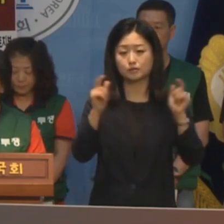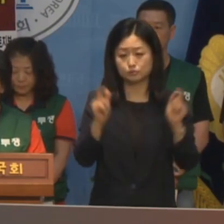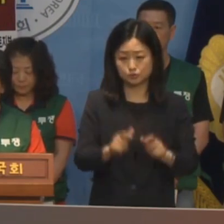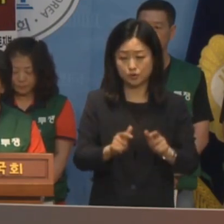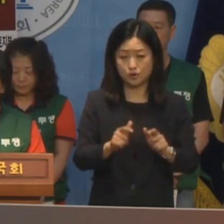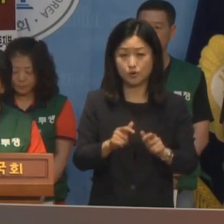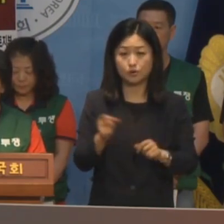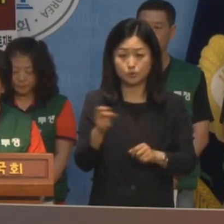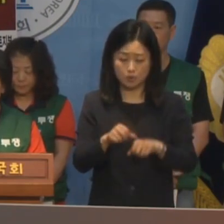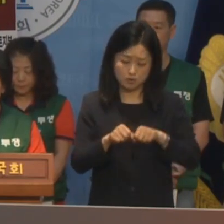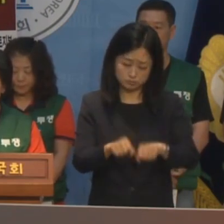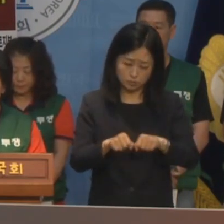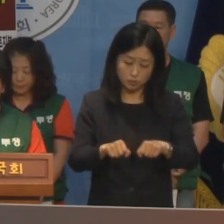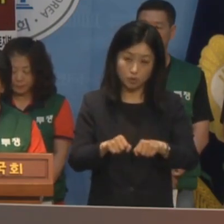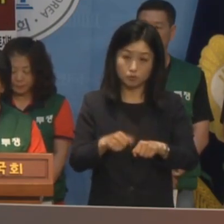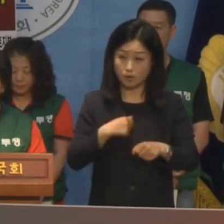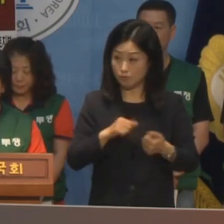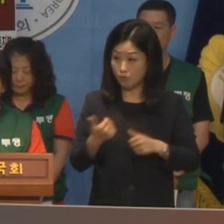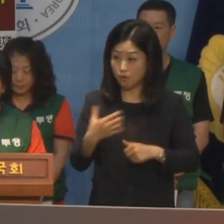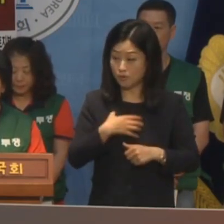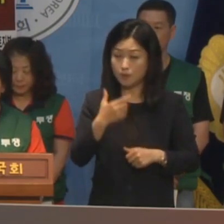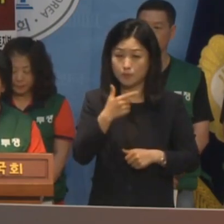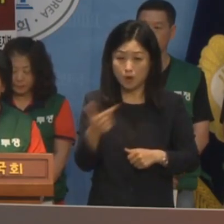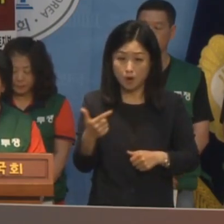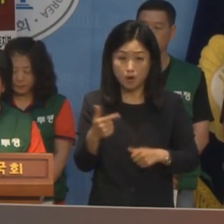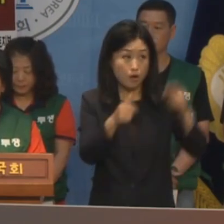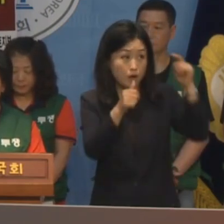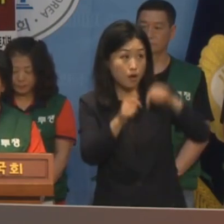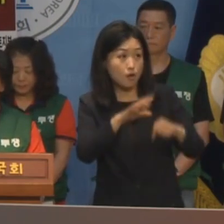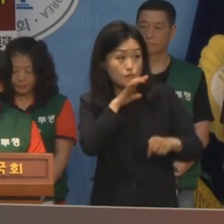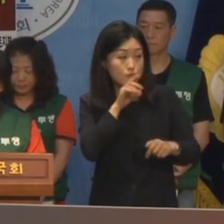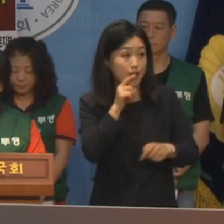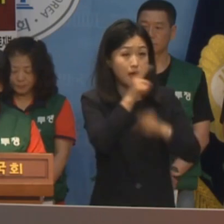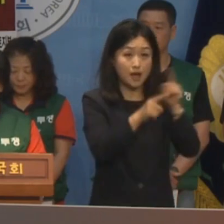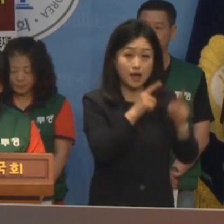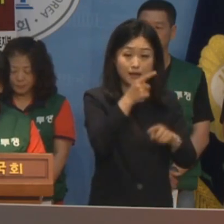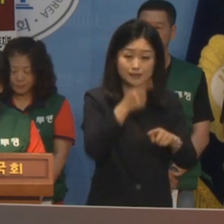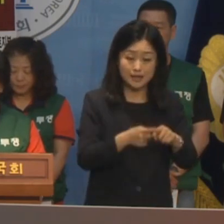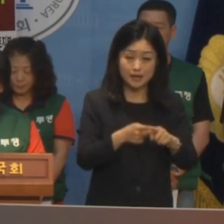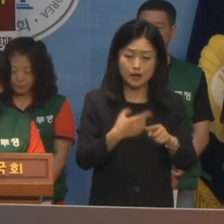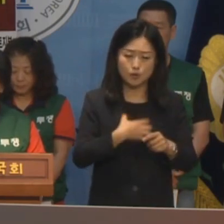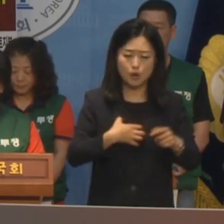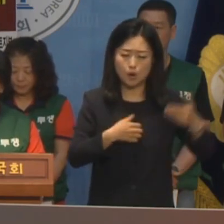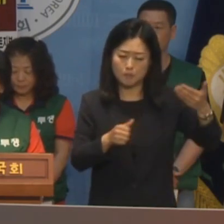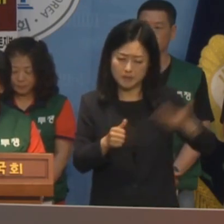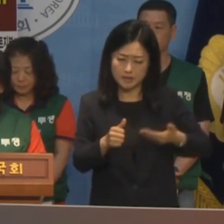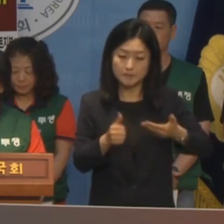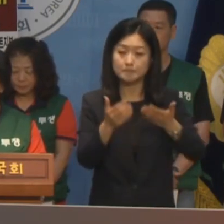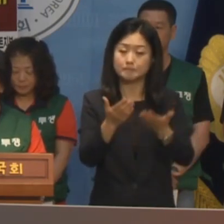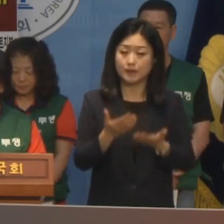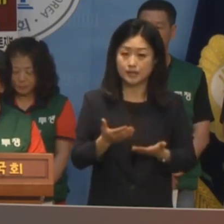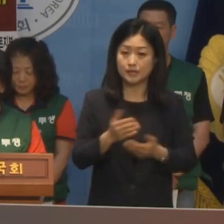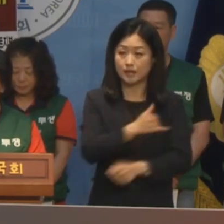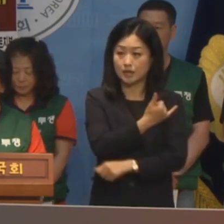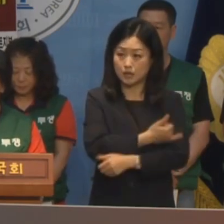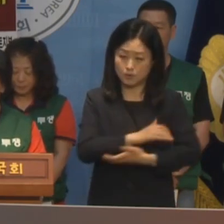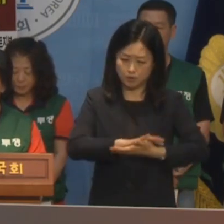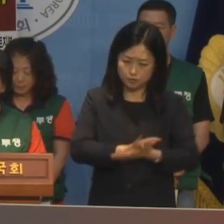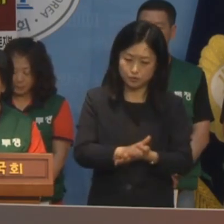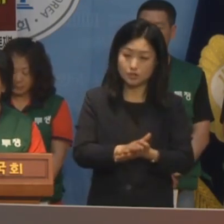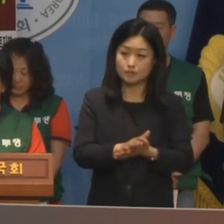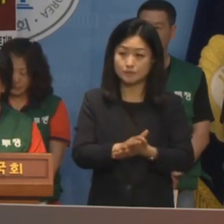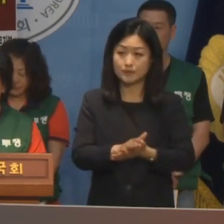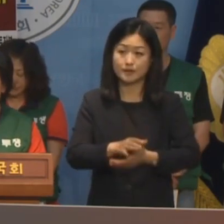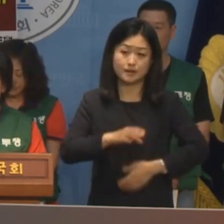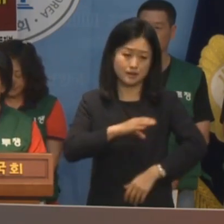목숨을 걸고 청소를 하고 부당한 작업 지시에 항의했다가 집단 괴롭힘을 당하고 인권 유린 수준의